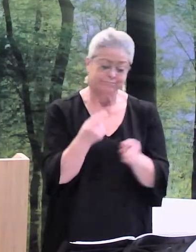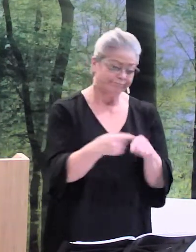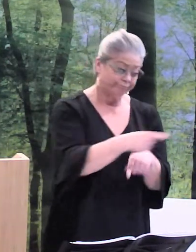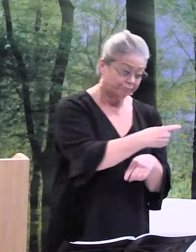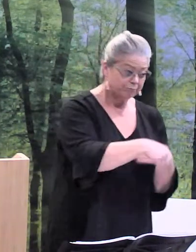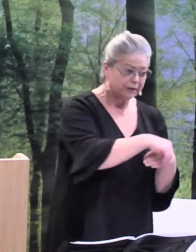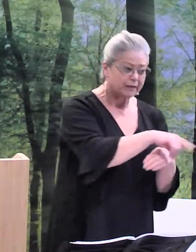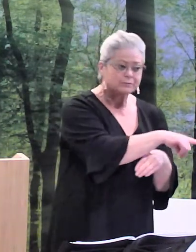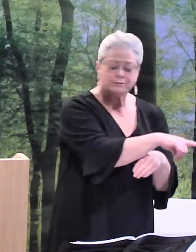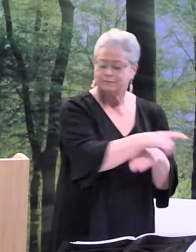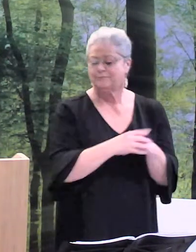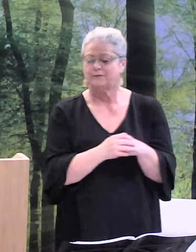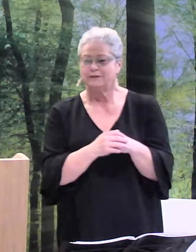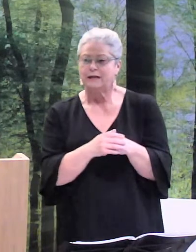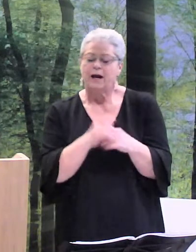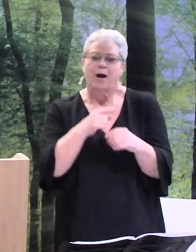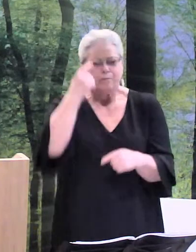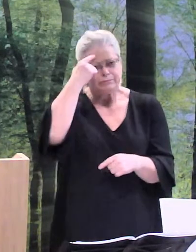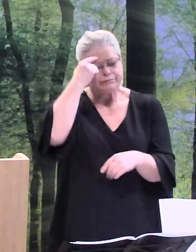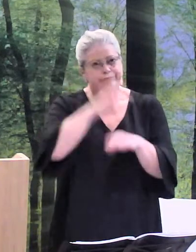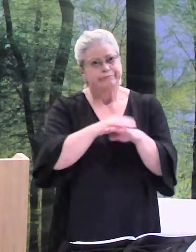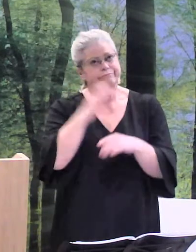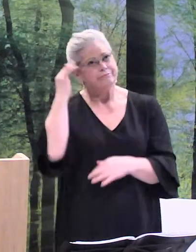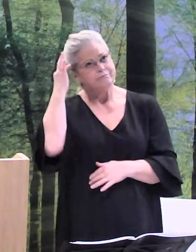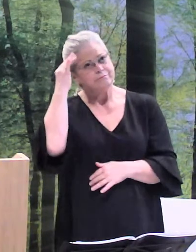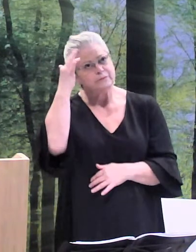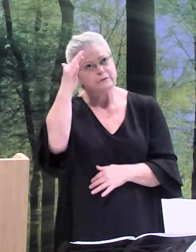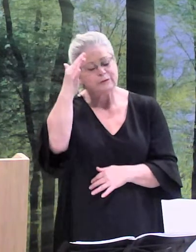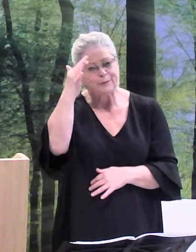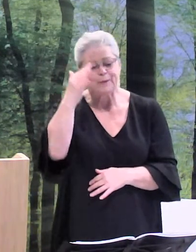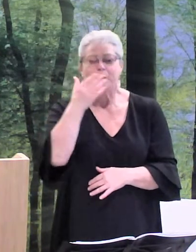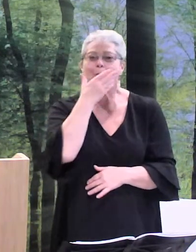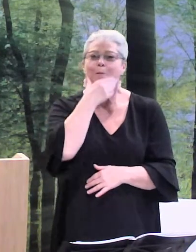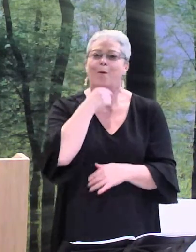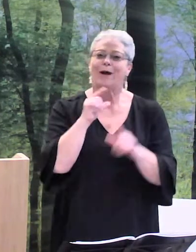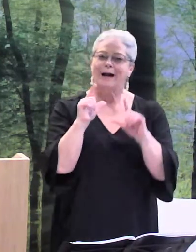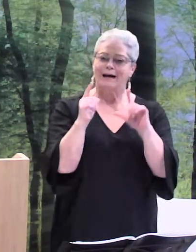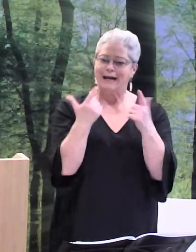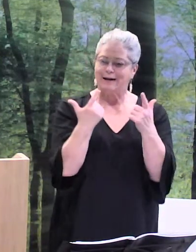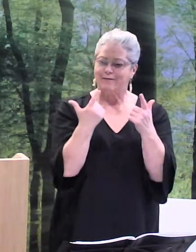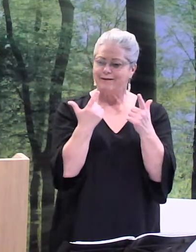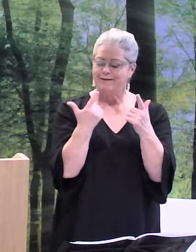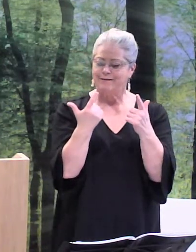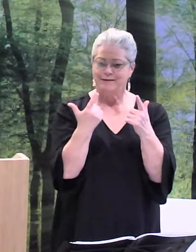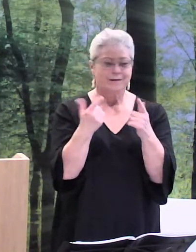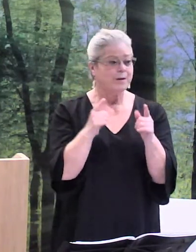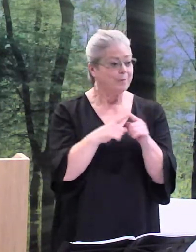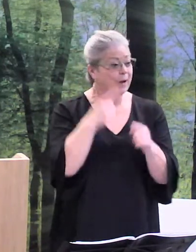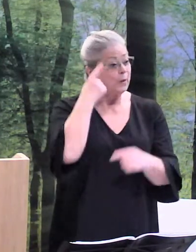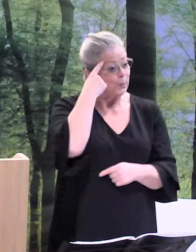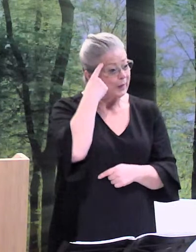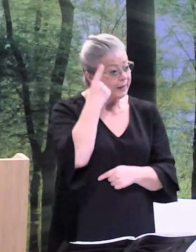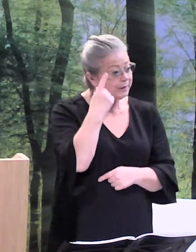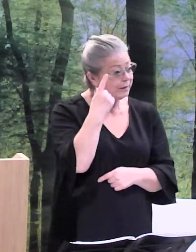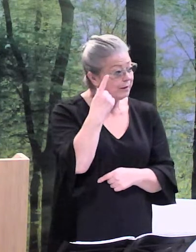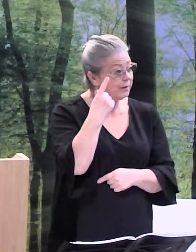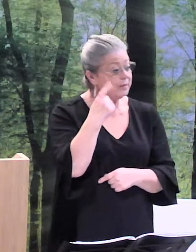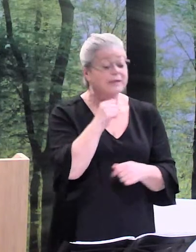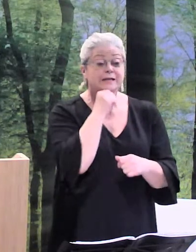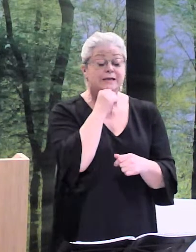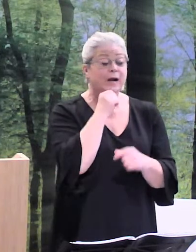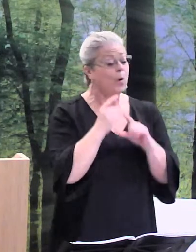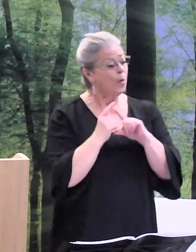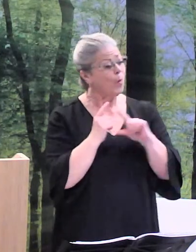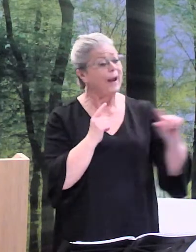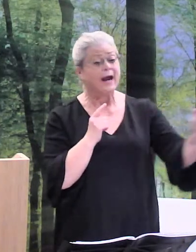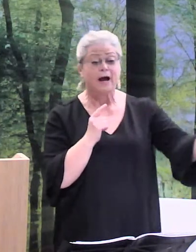zijn. Om herinneringen op te halen aan zijn mooie leven. Maar weet, als u straks weggaat